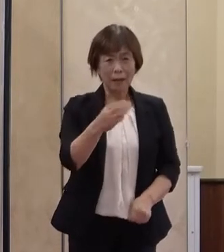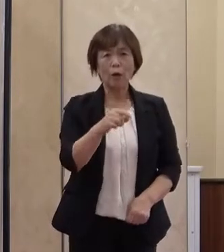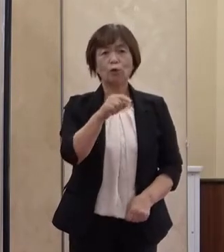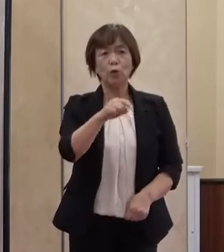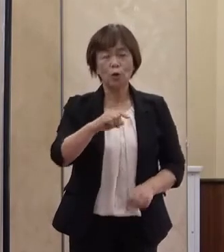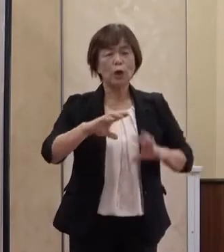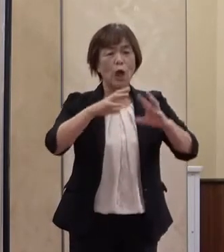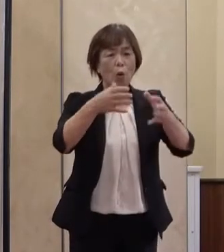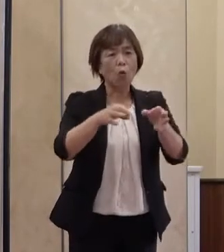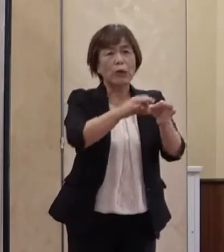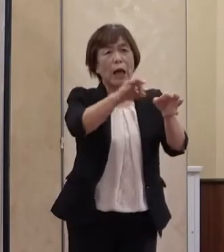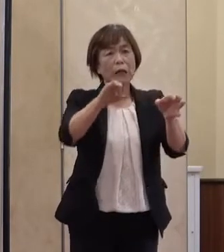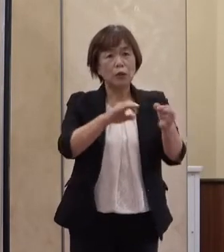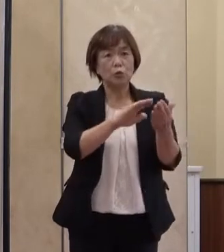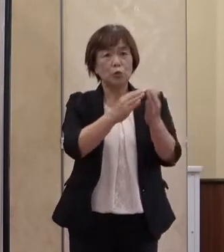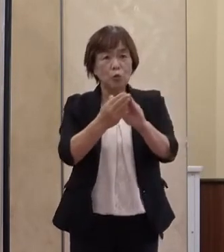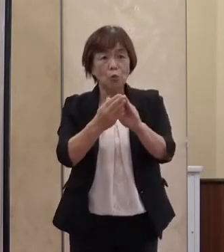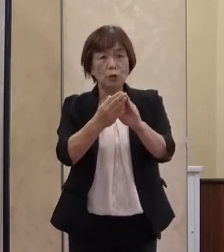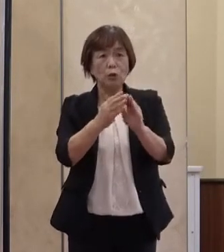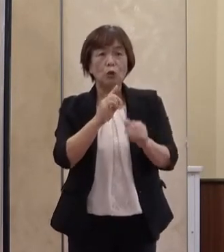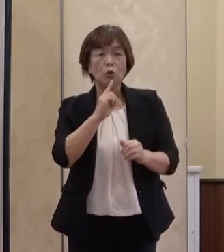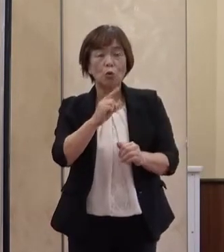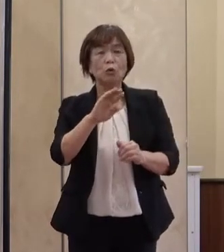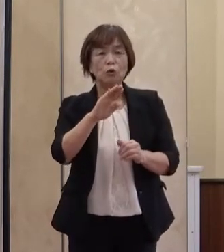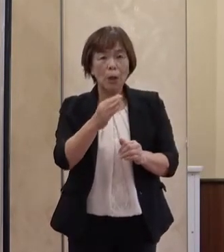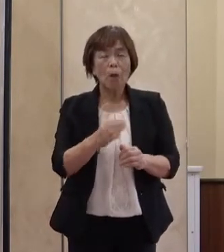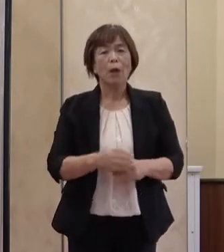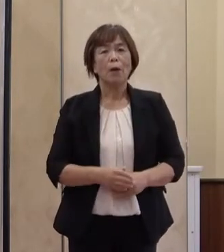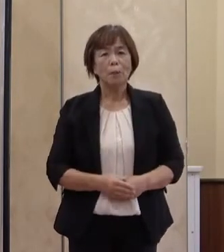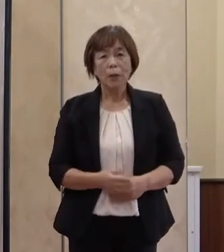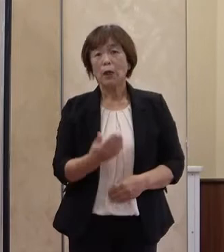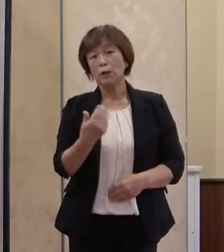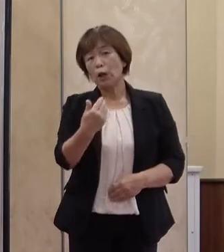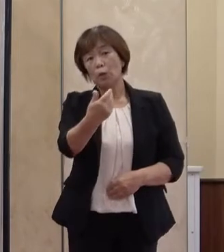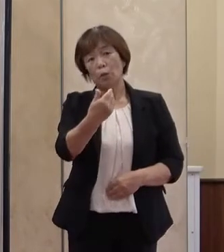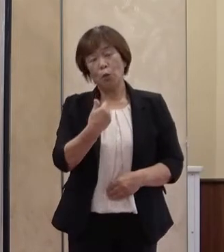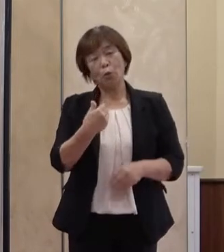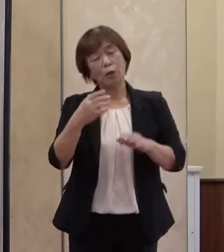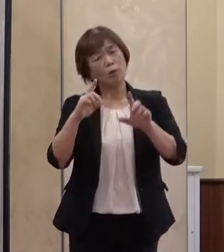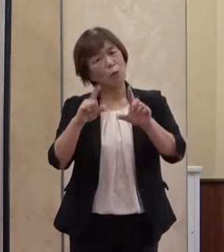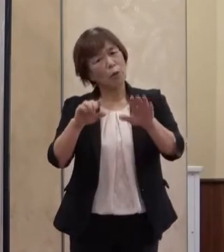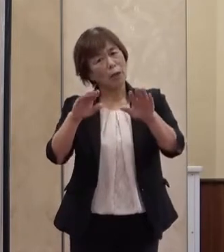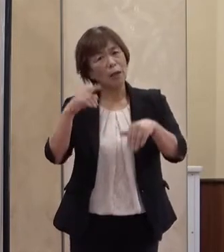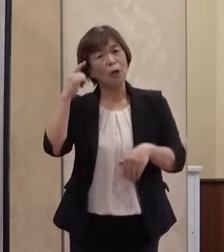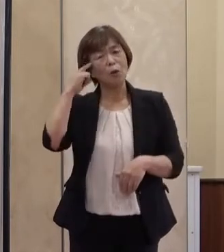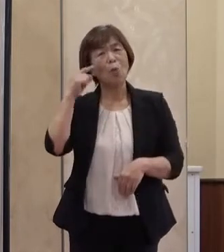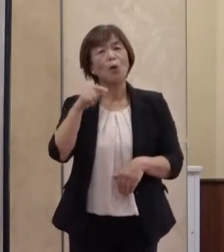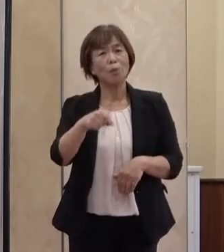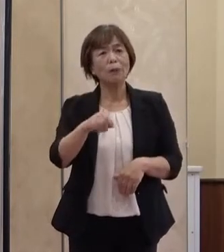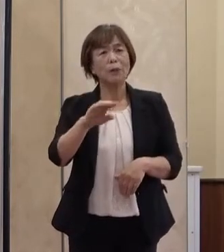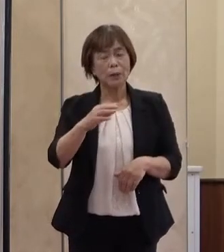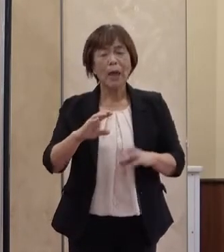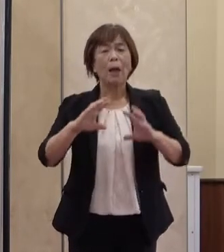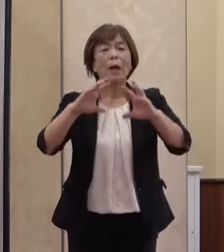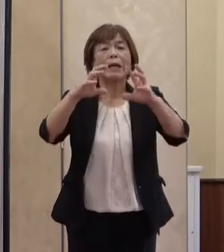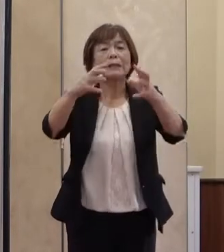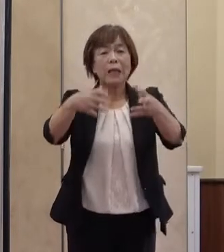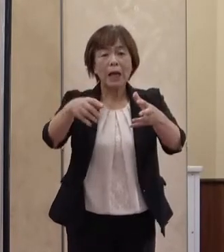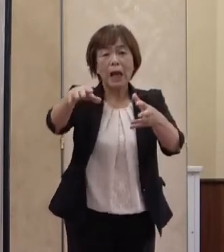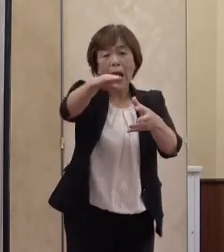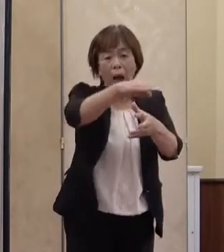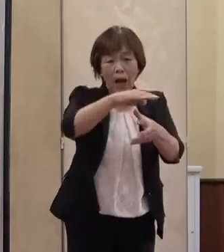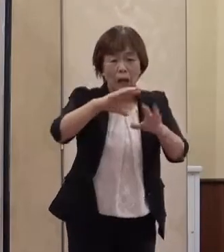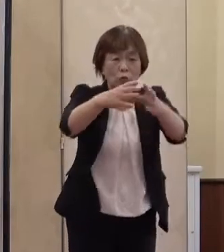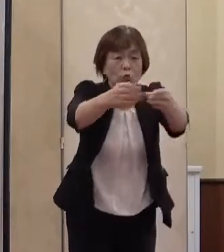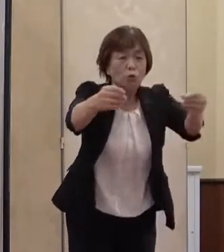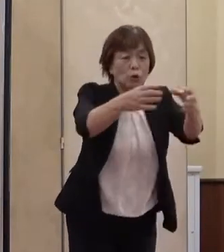やっぱり国際金融都市といっても効率、前も聞かれた時答えたと思うんですけど、これは世界との競争でもありますから